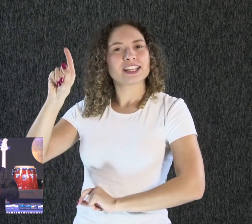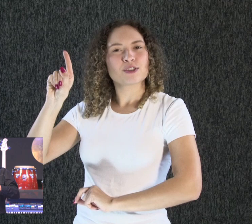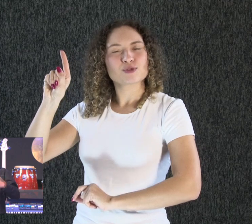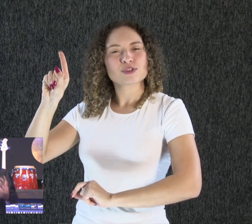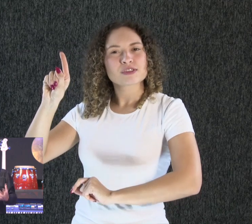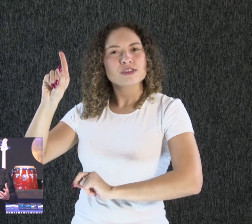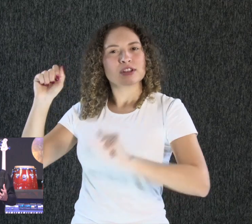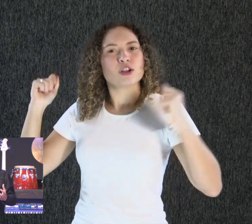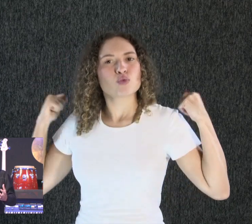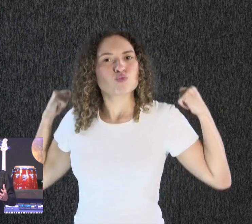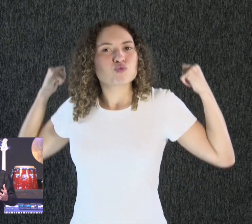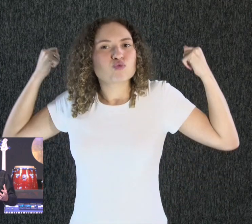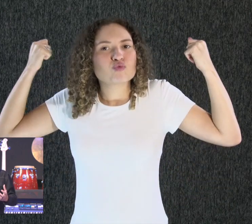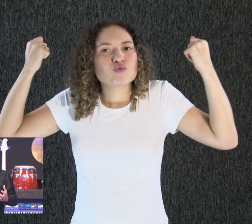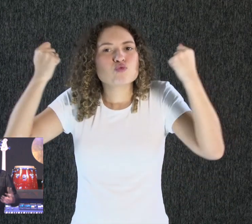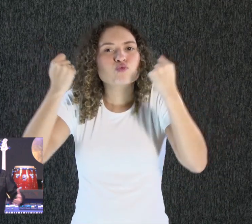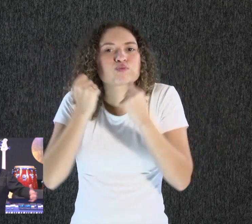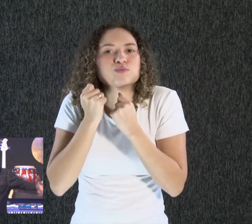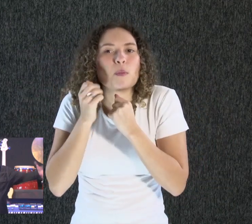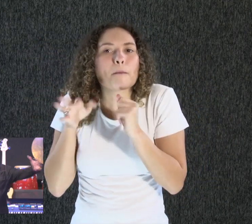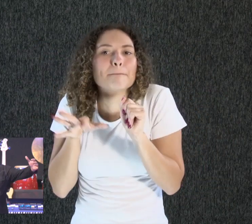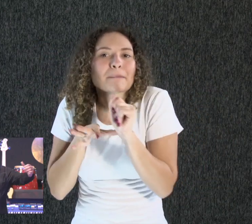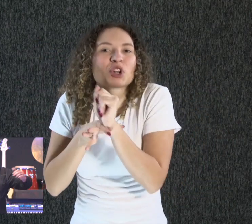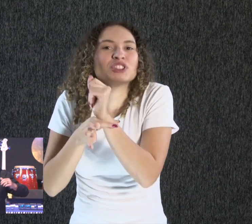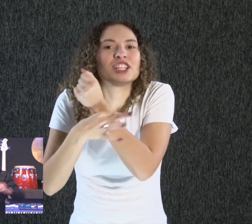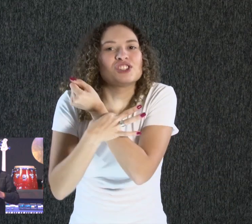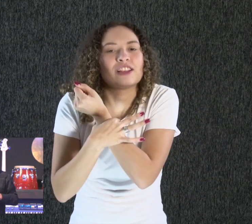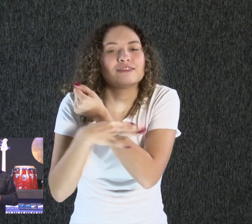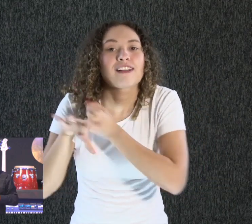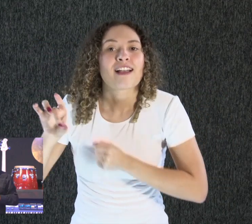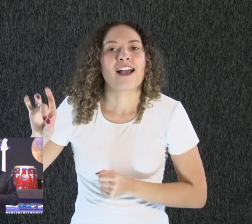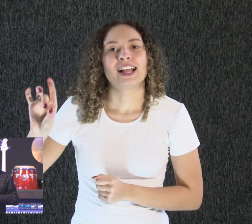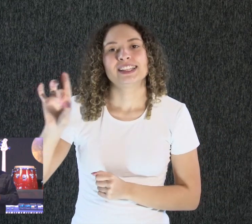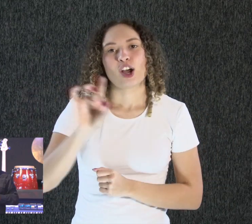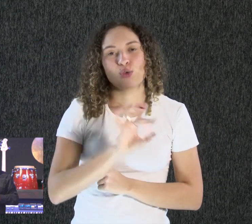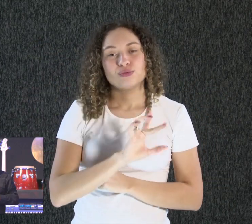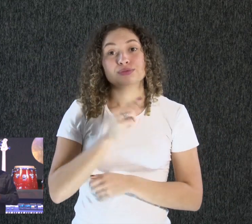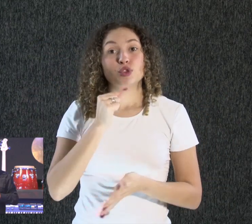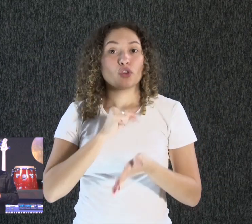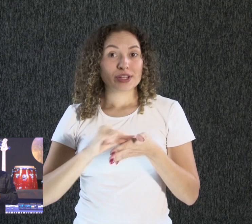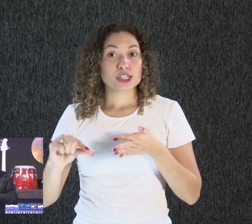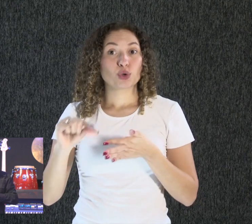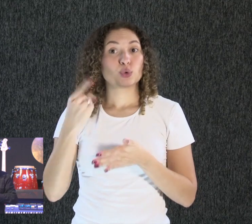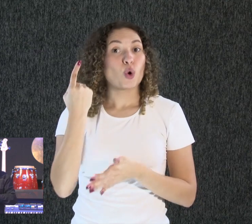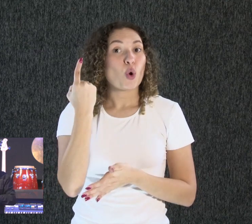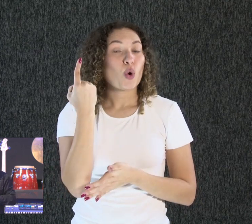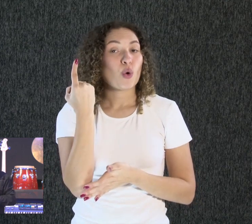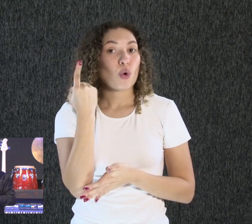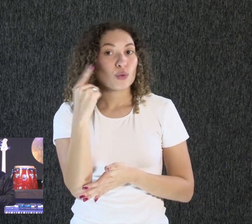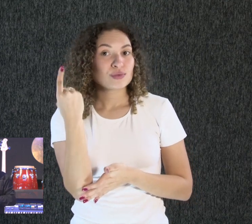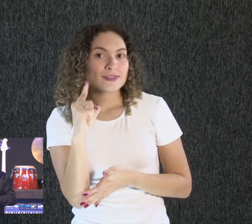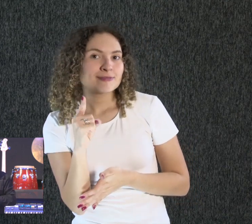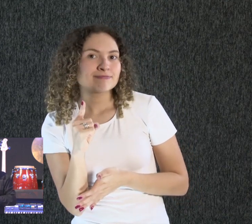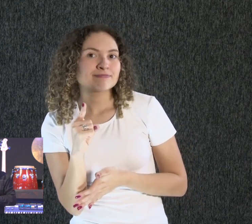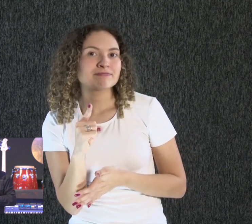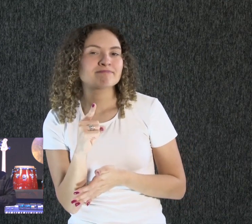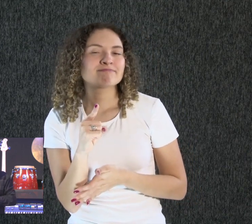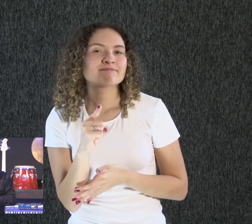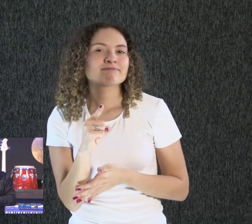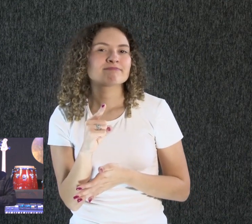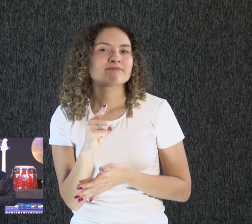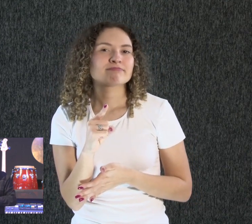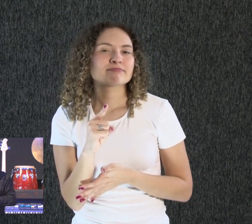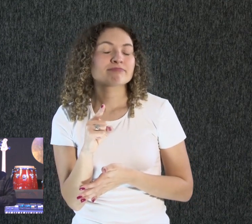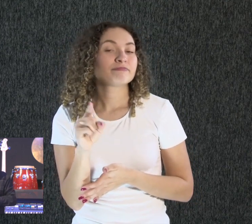Ele nos cobre com as suas penas. Porque no verso 11 aqui do texto, no